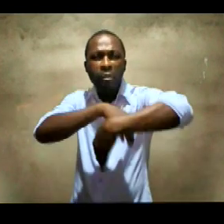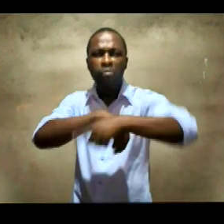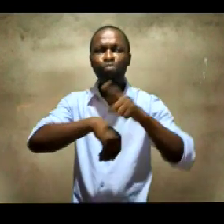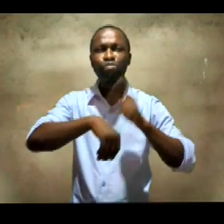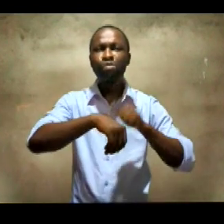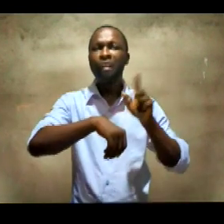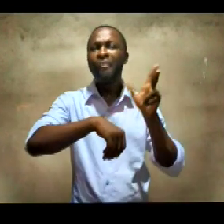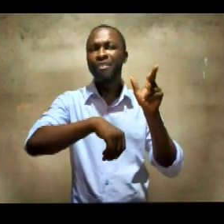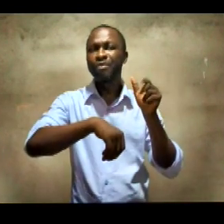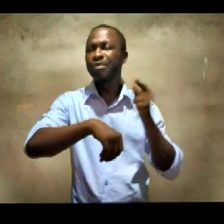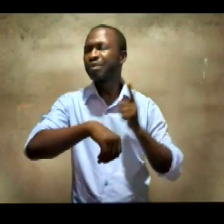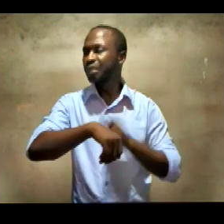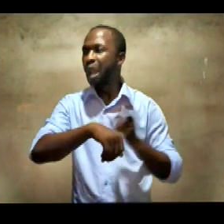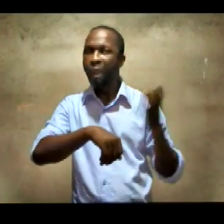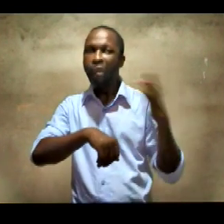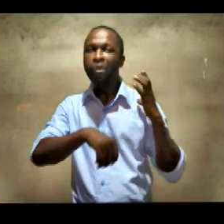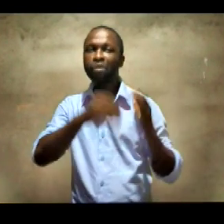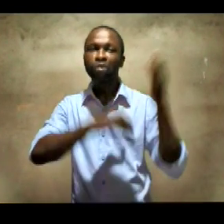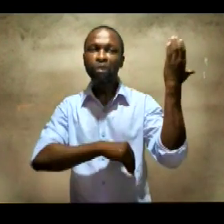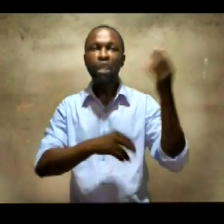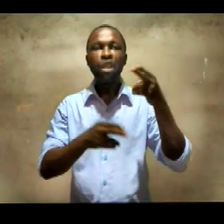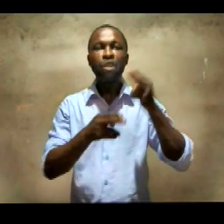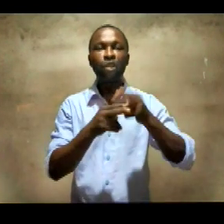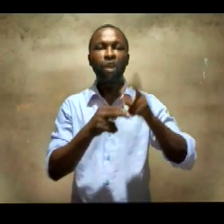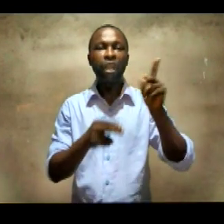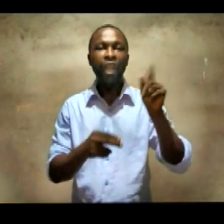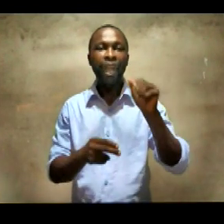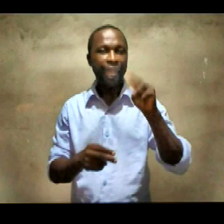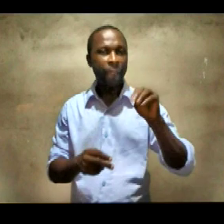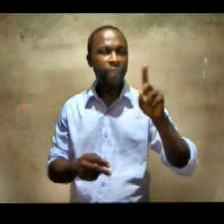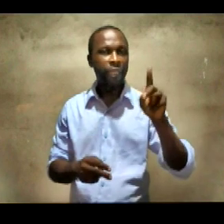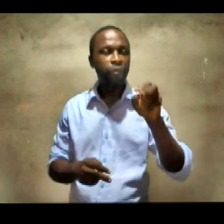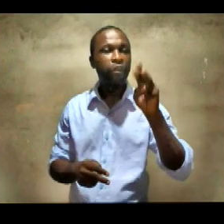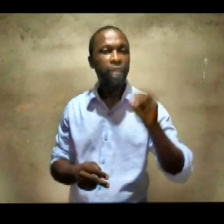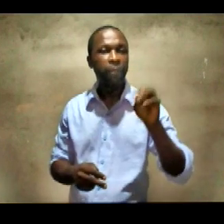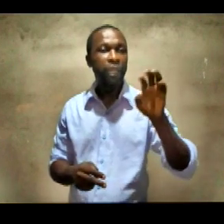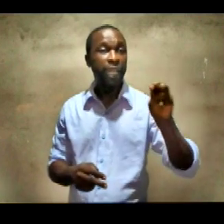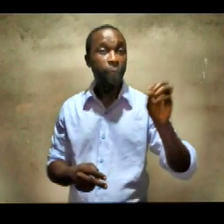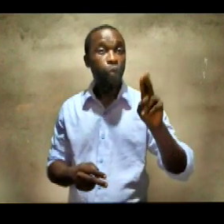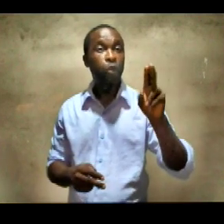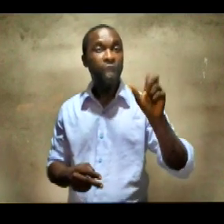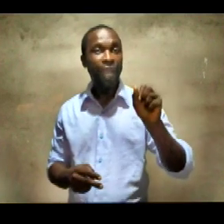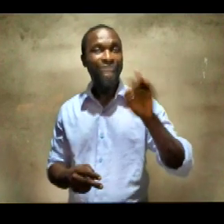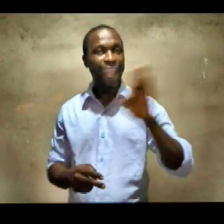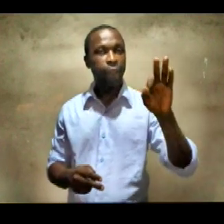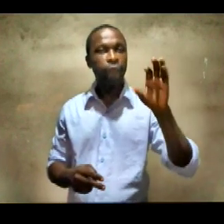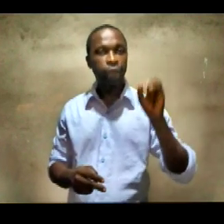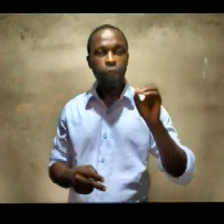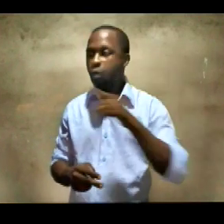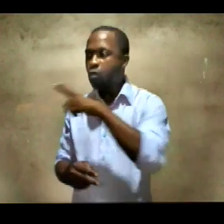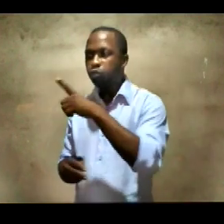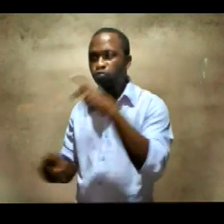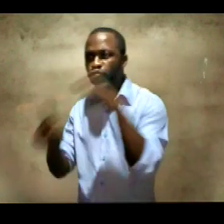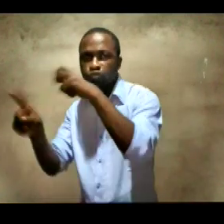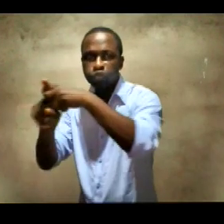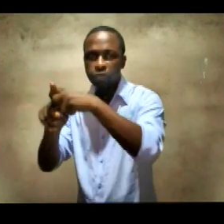zone 1, conduite par le chef des opérations, le capitaine Kamdemwafo Achille, dans une mission de saisie de produits issus de la contrebande